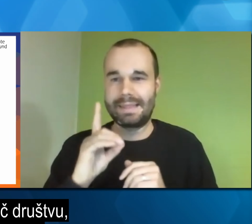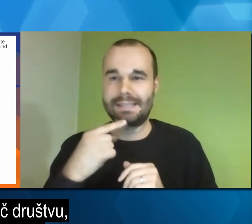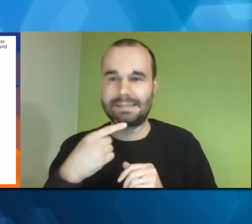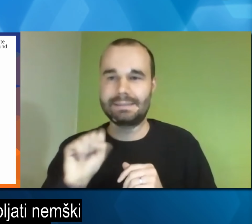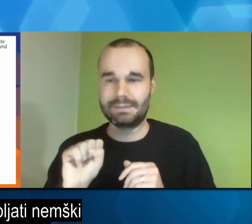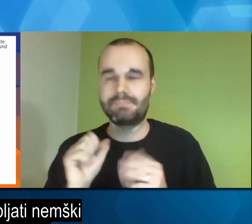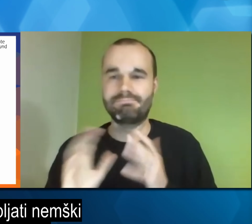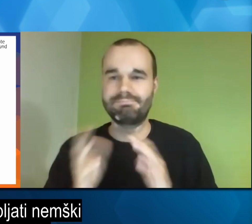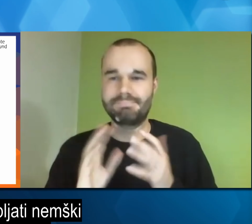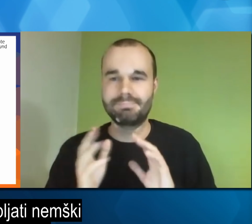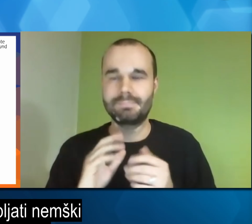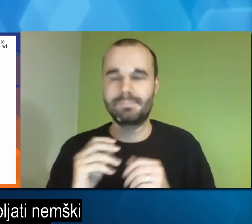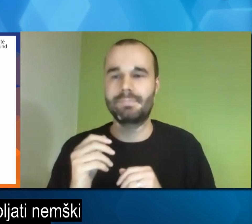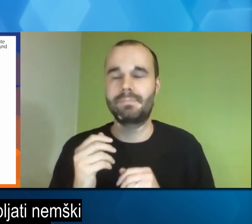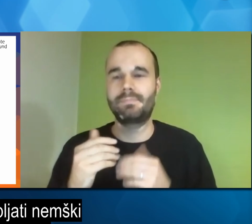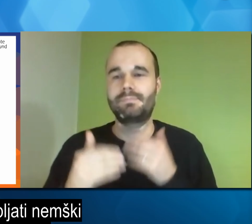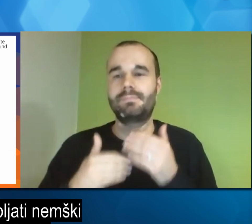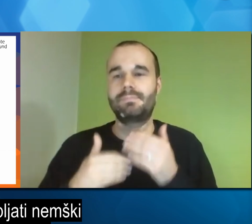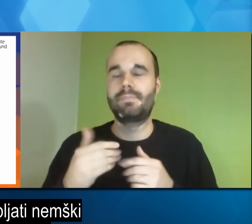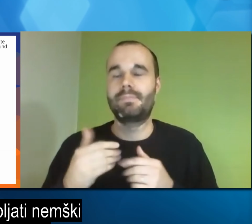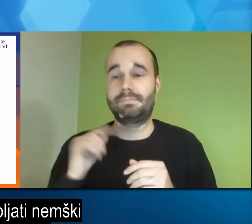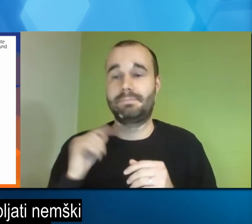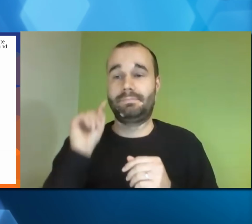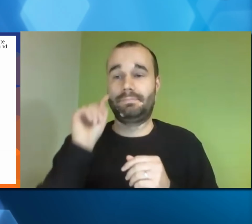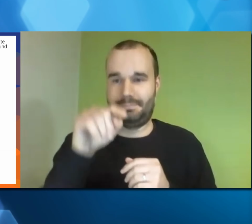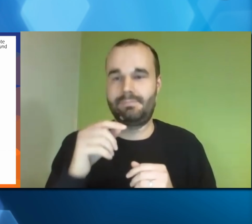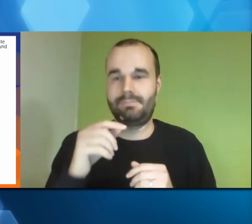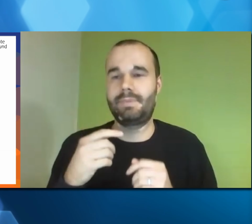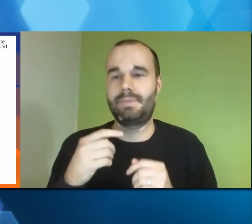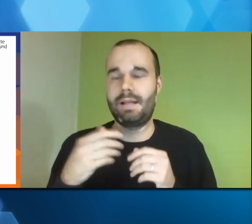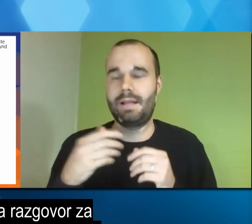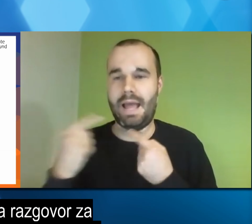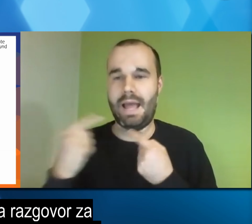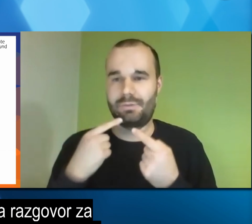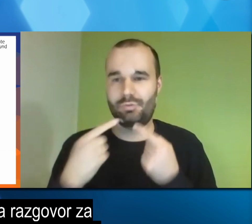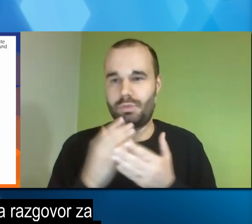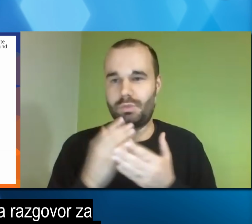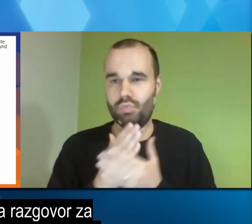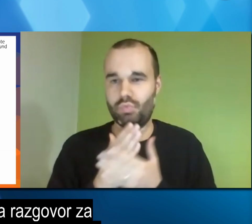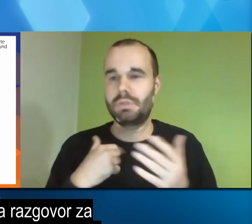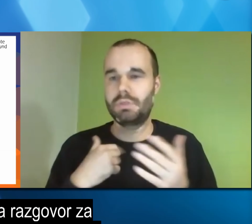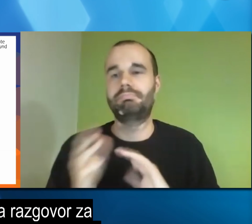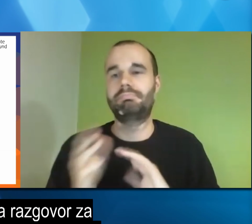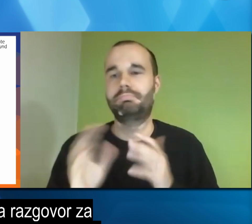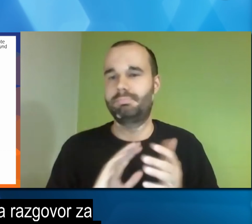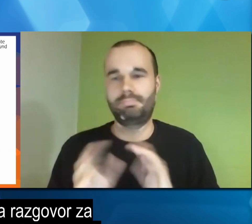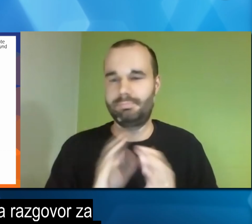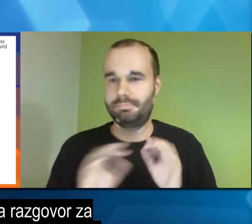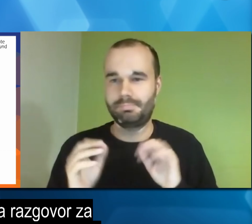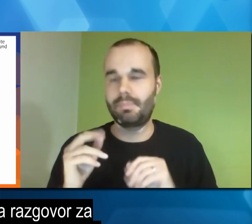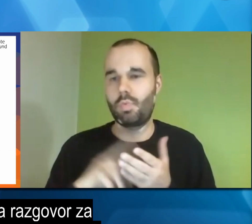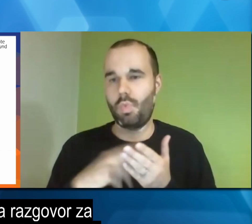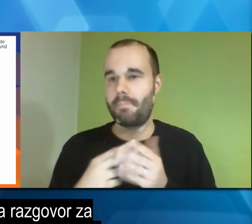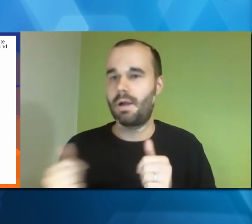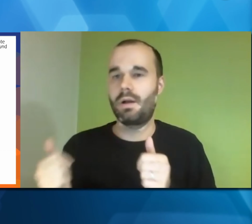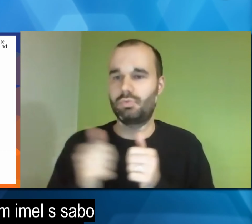naučil, kako uporabljati nemški znakovni jezik. In ko sem šel na razgovor za službo, sem že